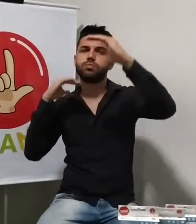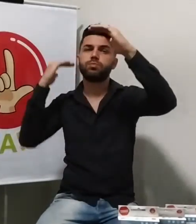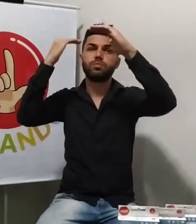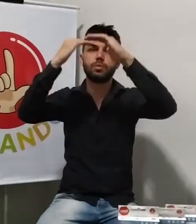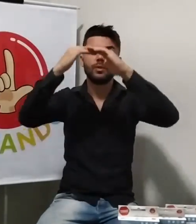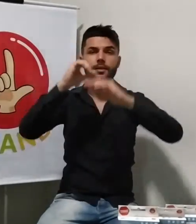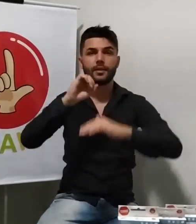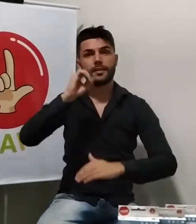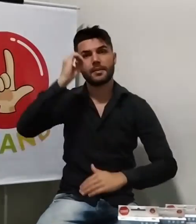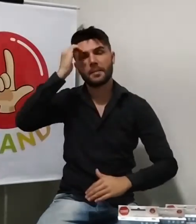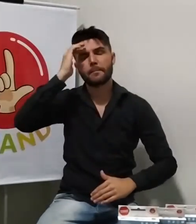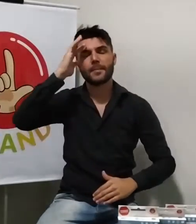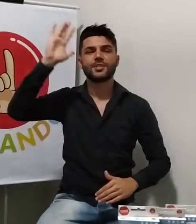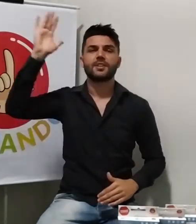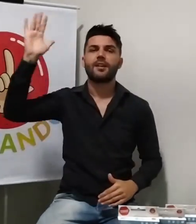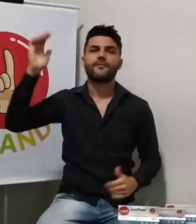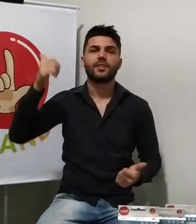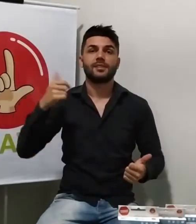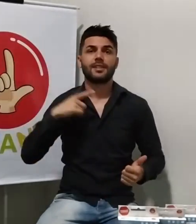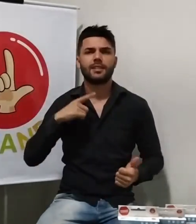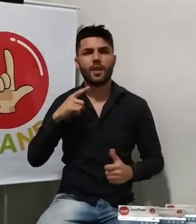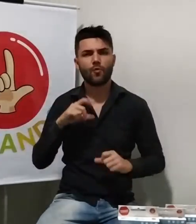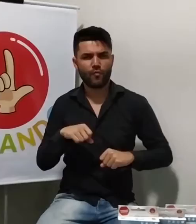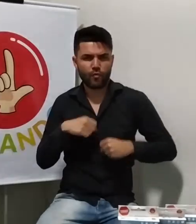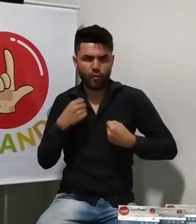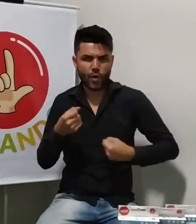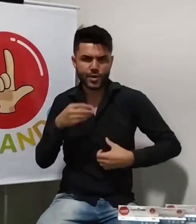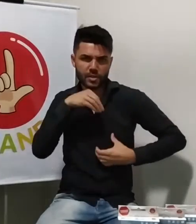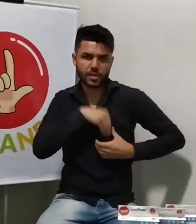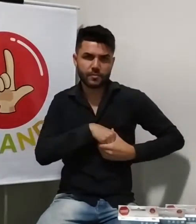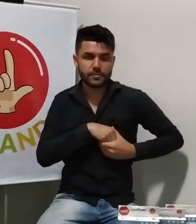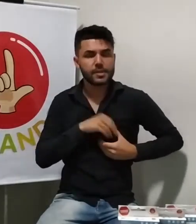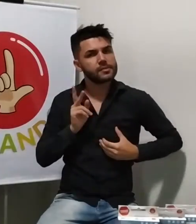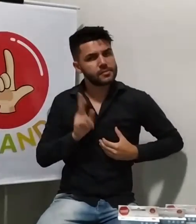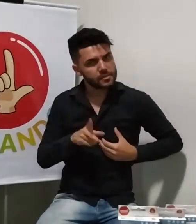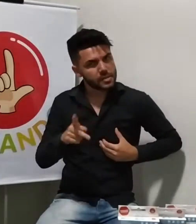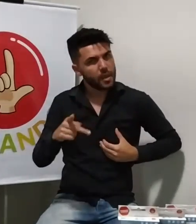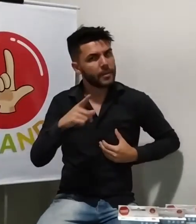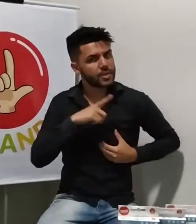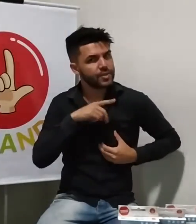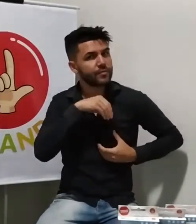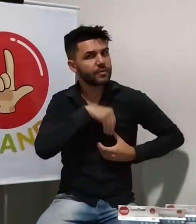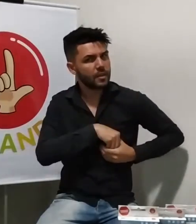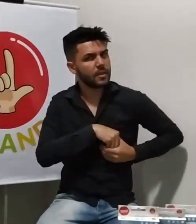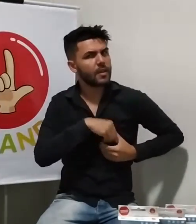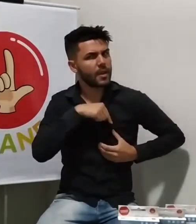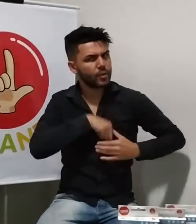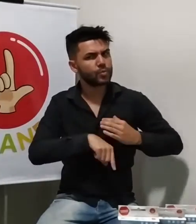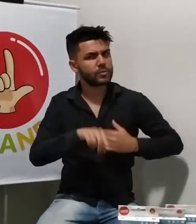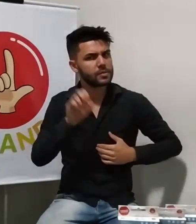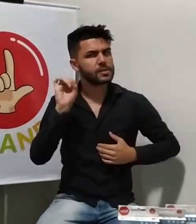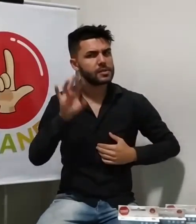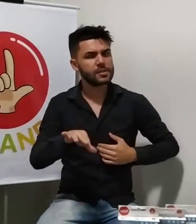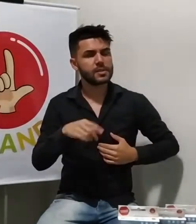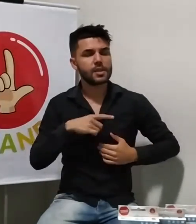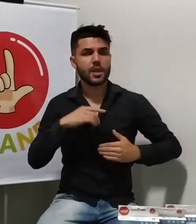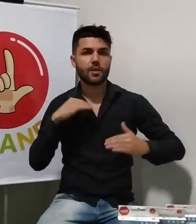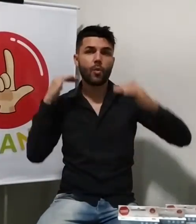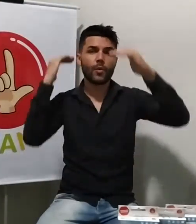Eu tenho isso muito forte dentro de mim e não é hoje que eu tenho, eu sempre tive isso dentro de mim. Aliás, eu só cheguei aonde eu cheguei porque eu sempre tive isso dentro de mim,